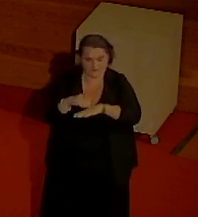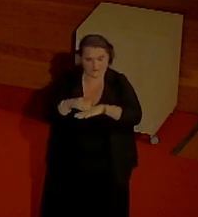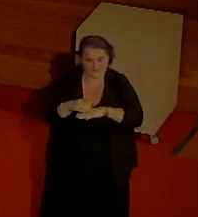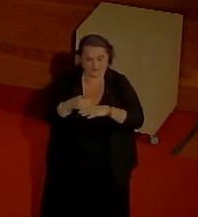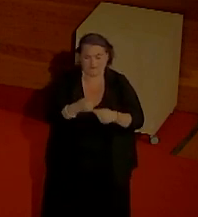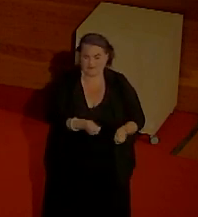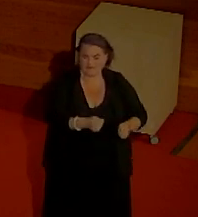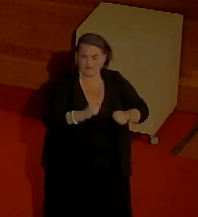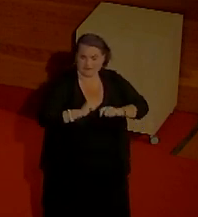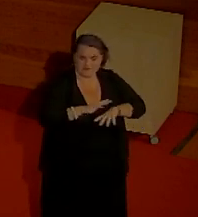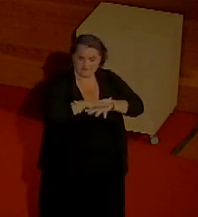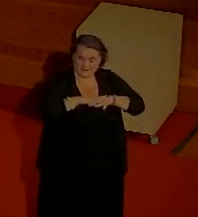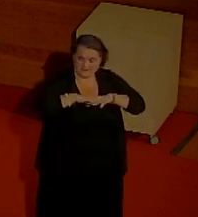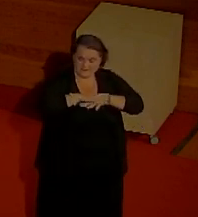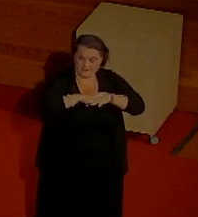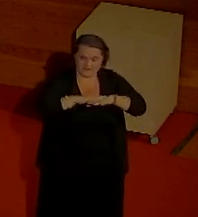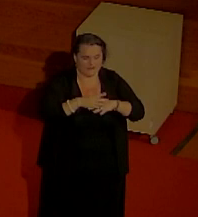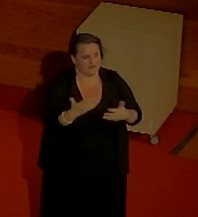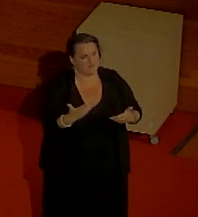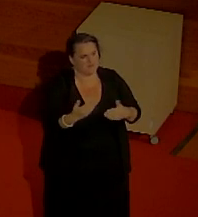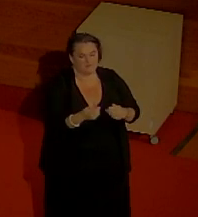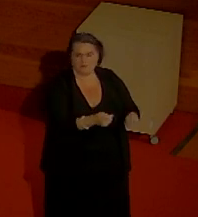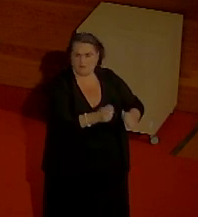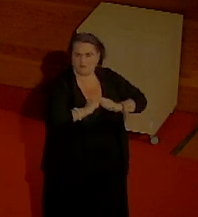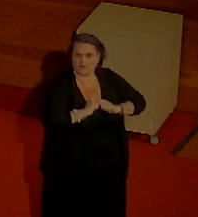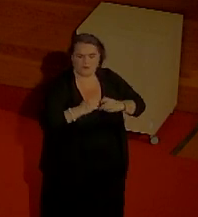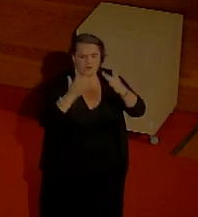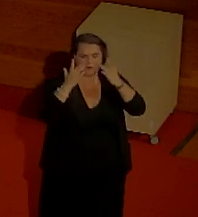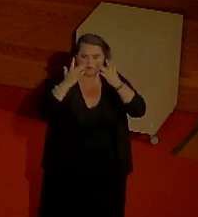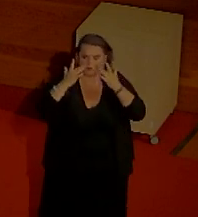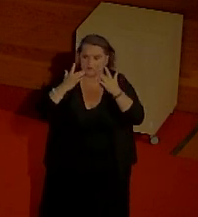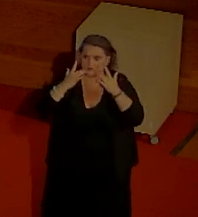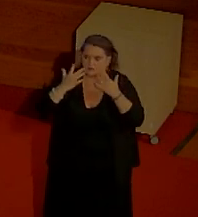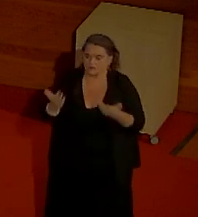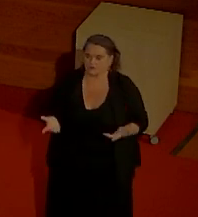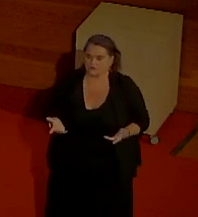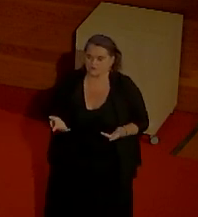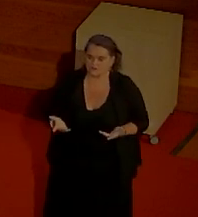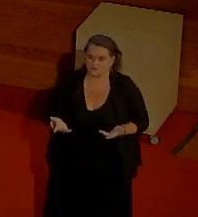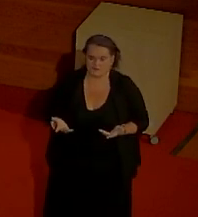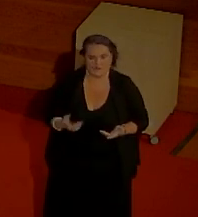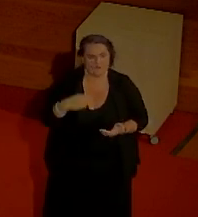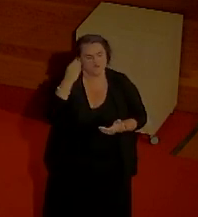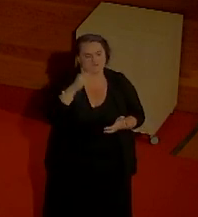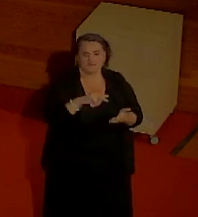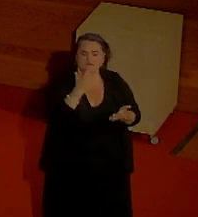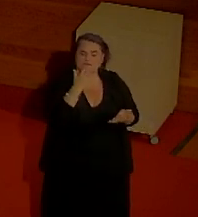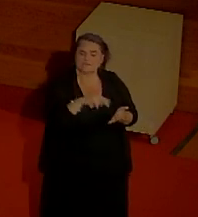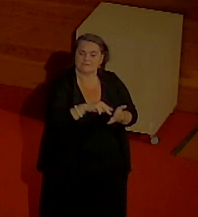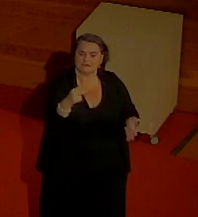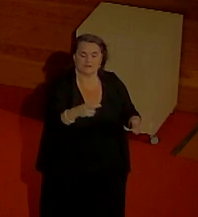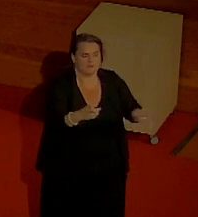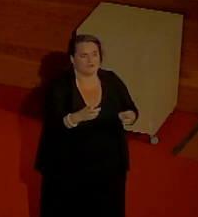tendemos a presuponer neutral porque nos hemos habituado a que lo que viene de la tecnología es Imparcial que